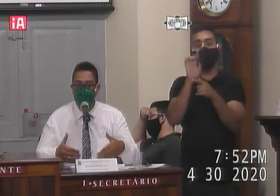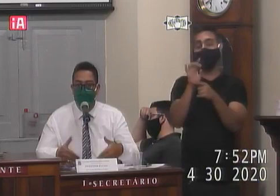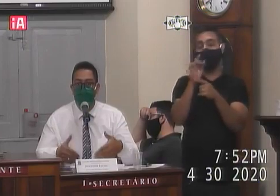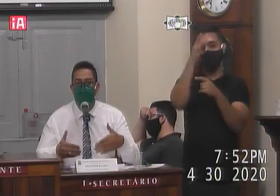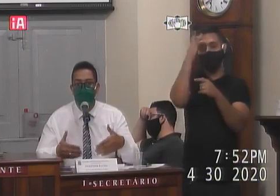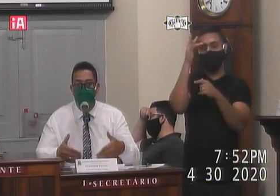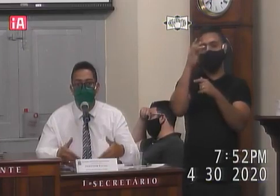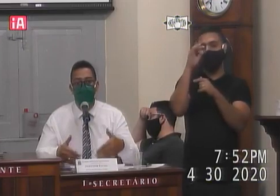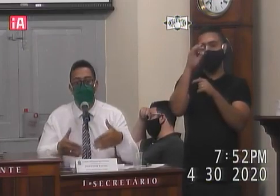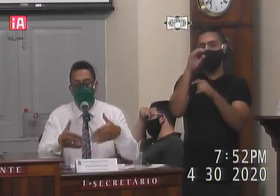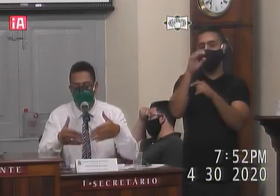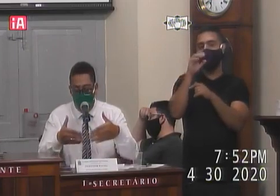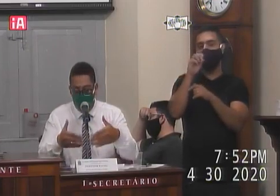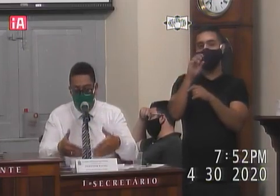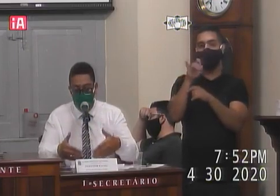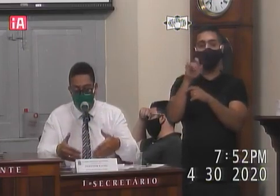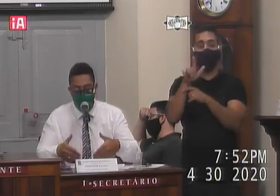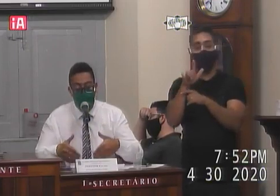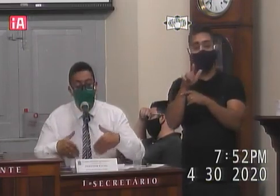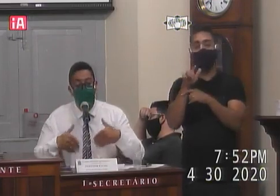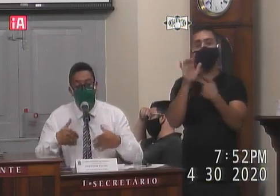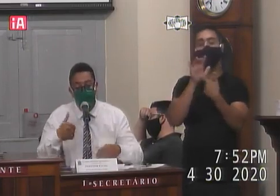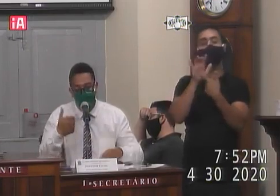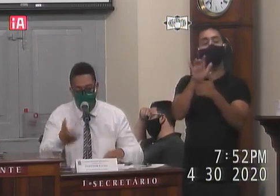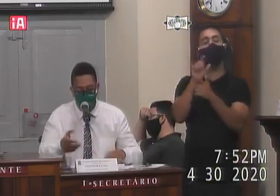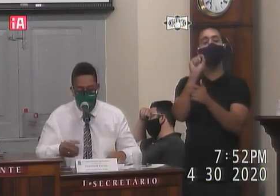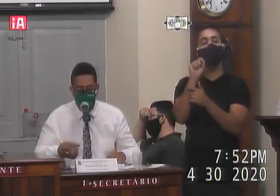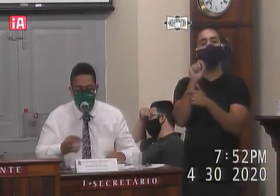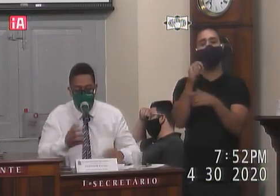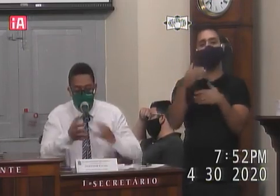órgãos oficiais irão